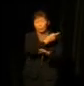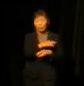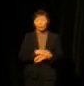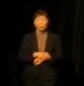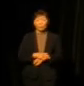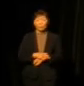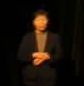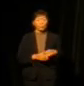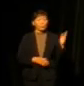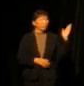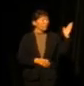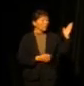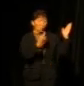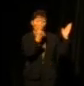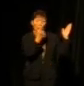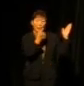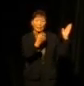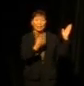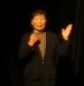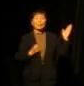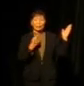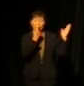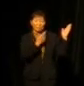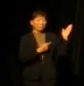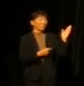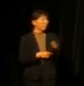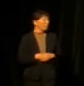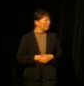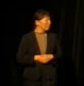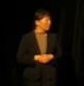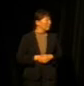ちなみにここに写っているのは私です。髪の毛もしっかりありましたね。